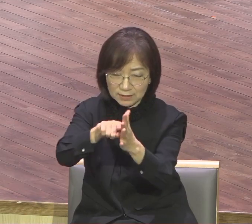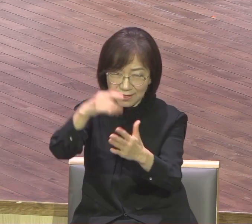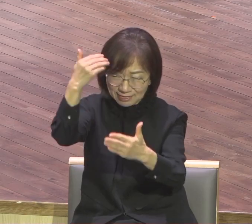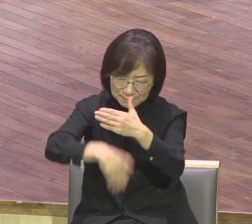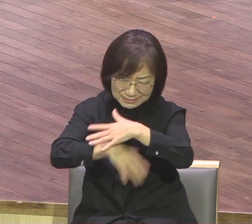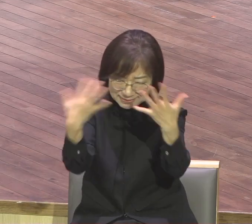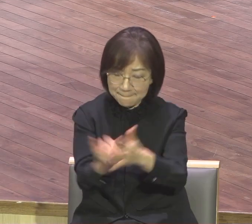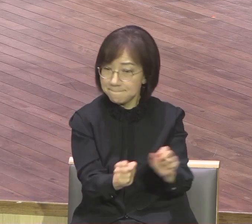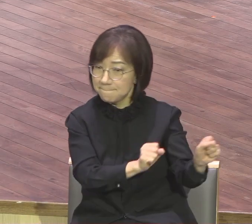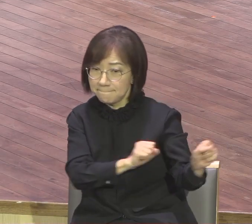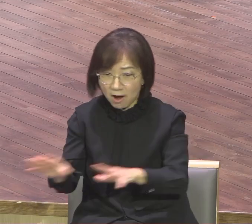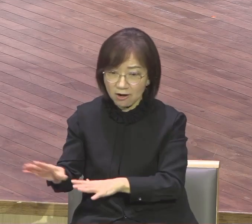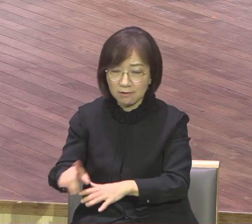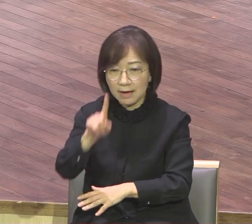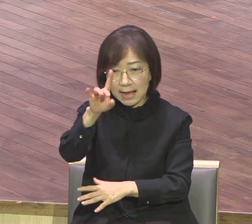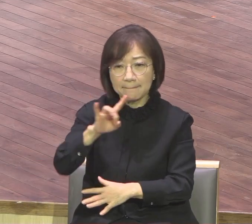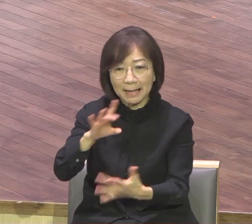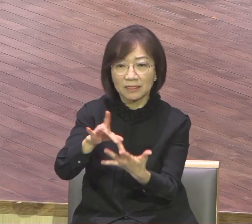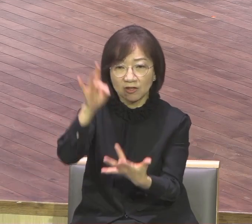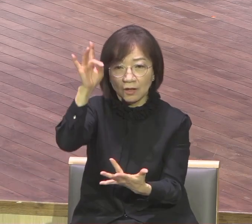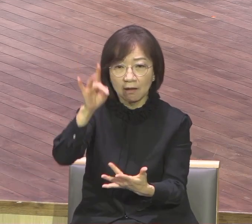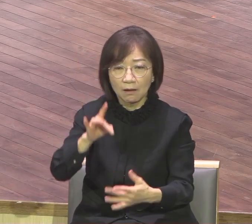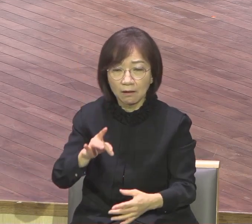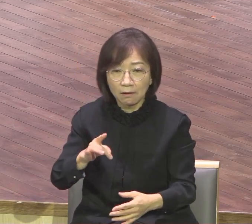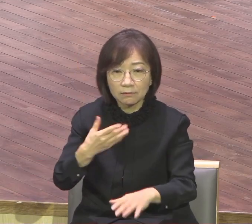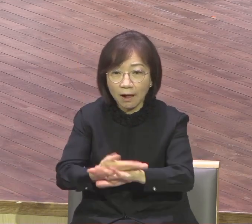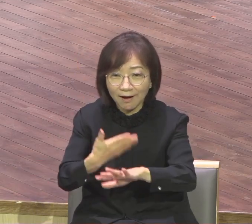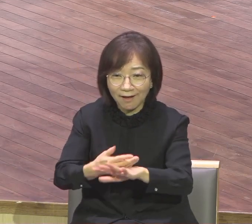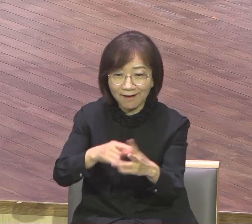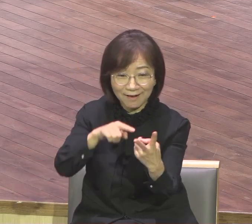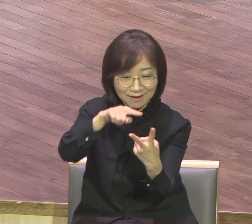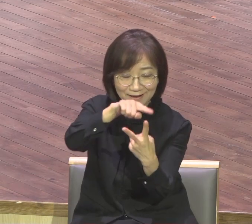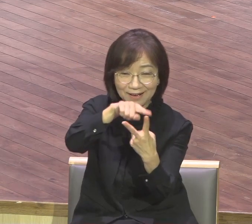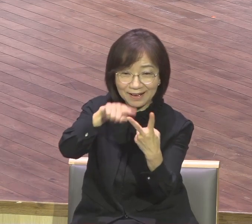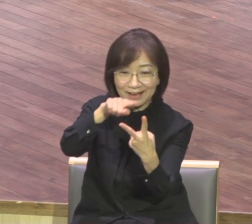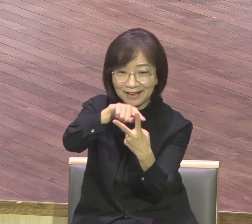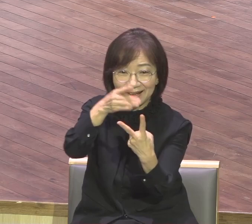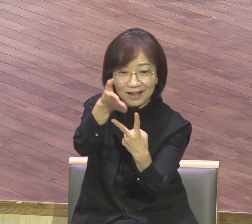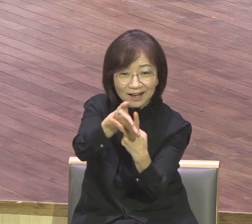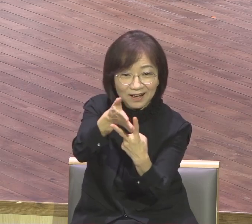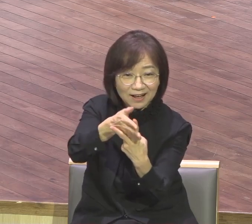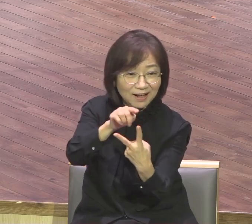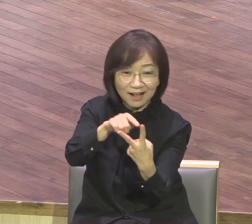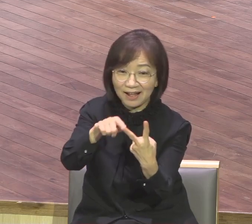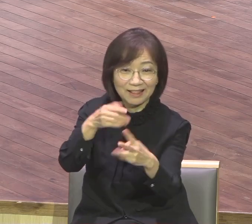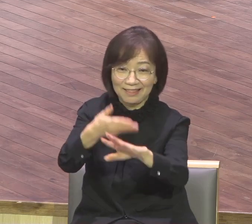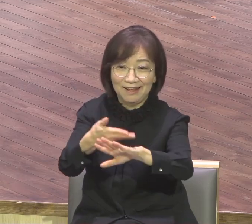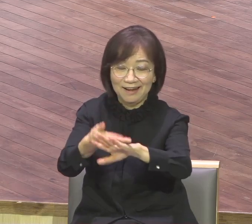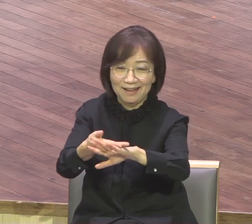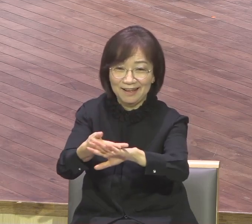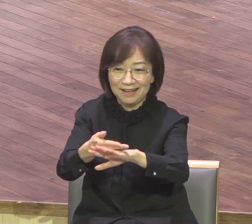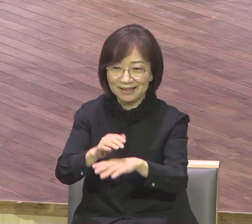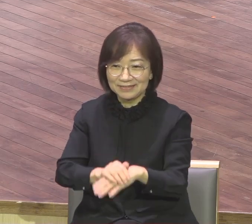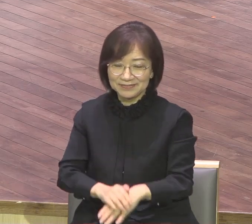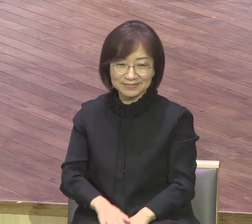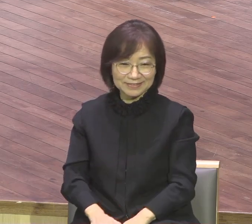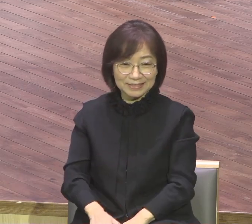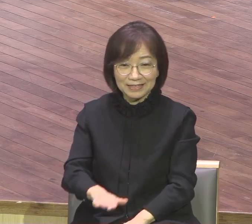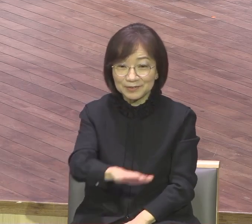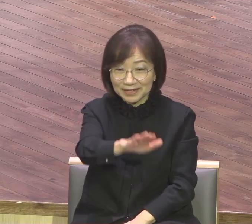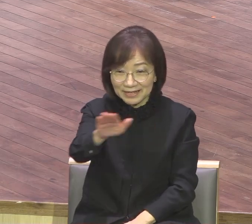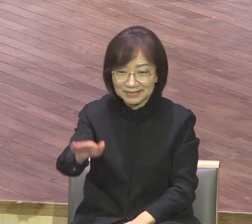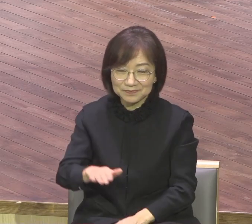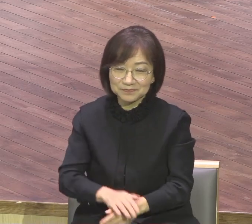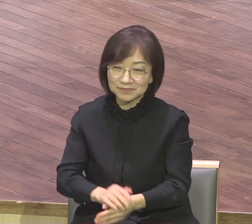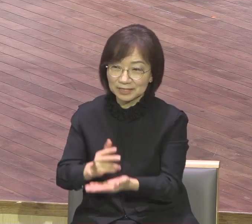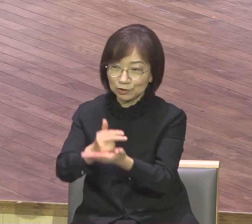Para elegir uno es tirar a todas las cosas. 똑같이 선택인데 다르죠. Es la misma elección, es diferente. 우리가 주 안에서 굳게